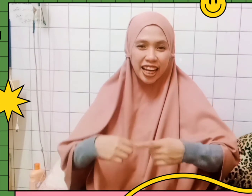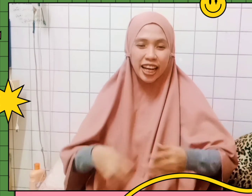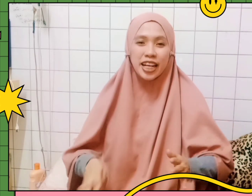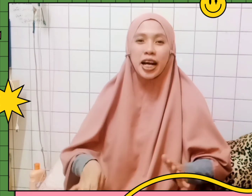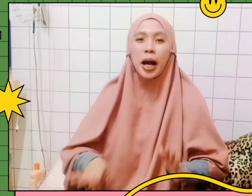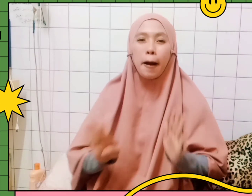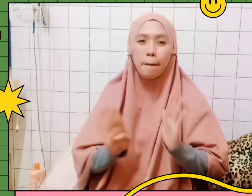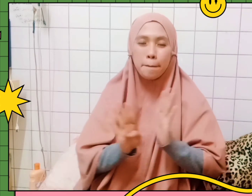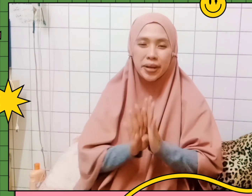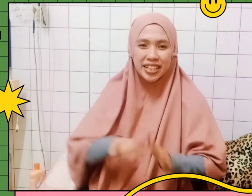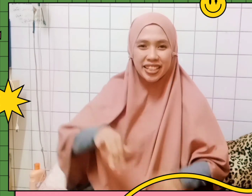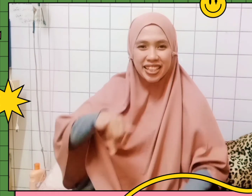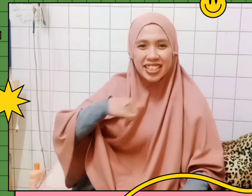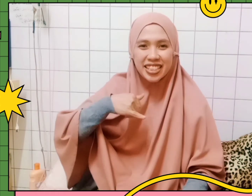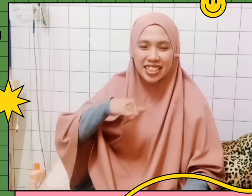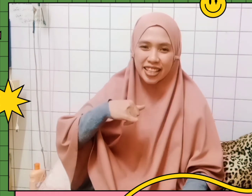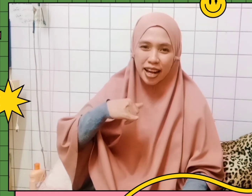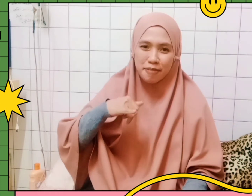datang